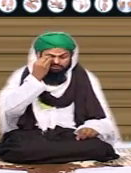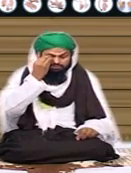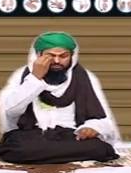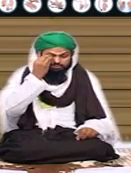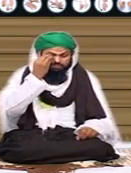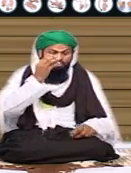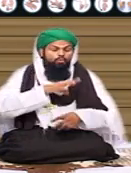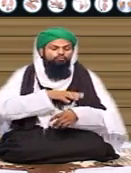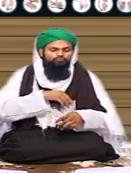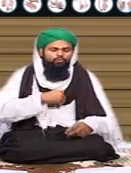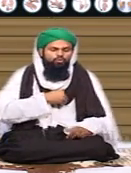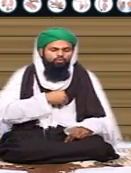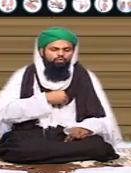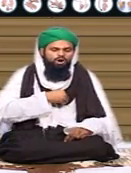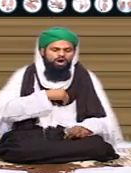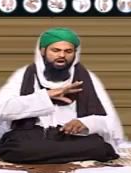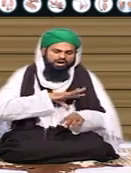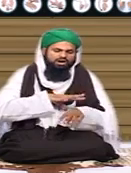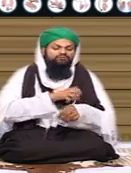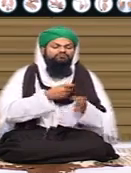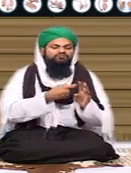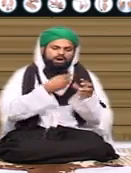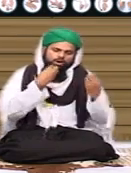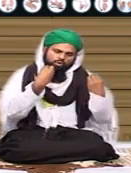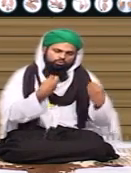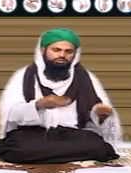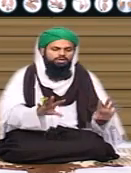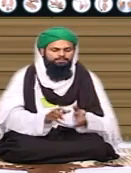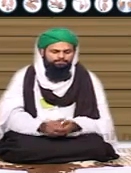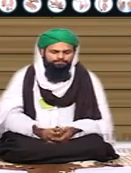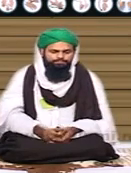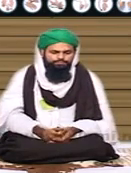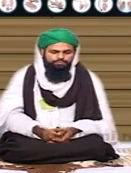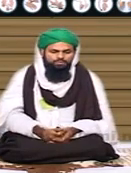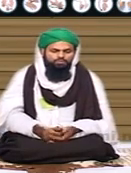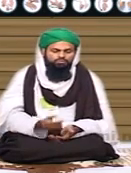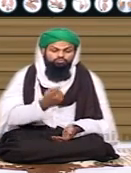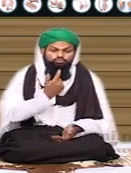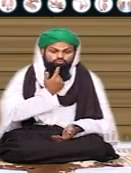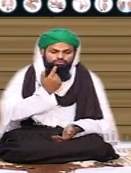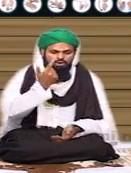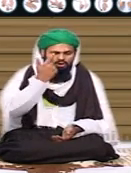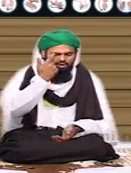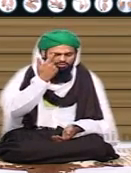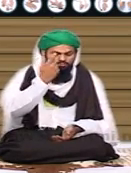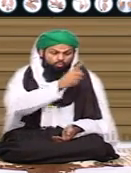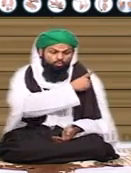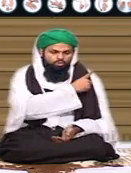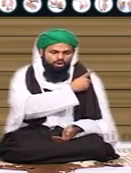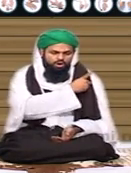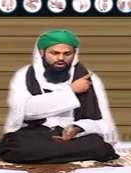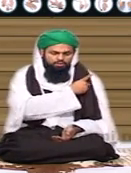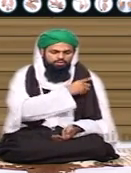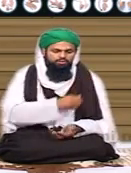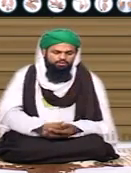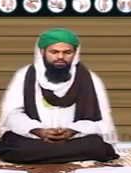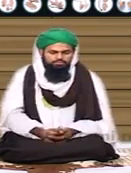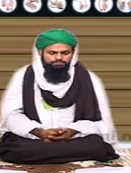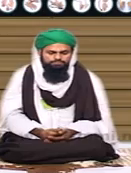قسمیں کھالی نہیں اس کا کفارہ ہو۔ تو جھوٹی قسمیں تو توبہ توبہ، اور جھوٹ تو میرے پیارے اسلامی بھائیوں،